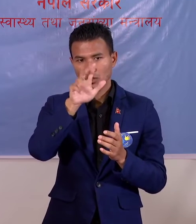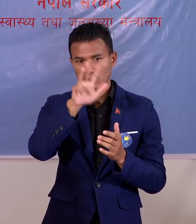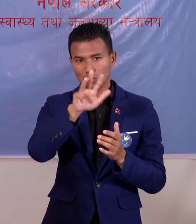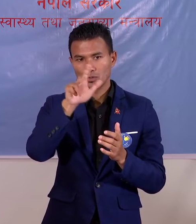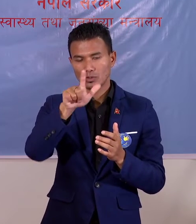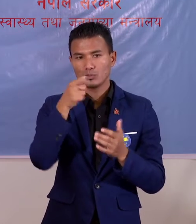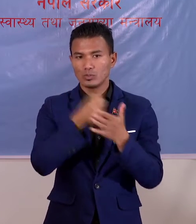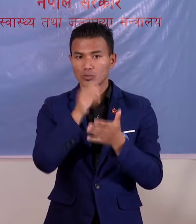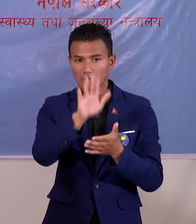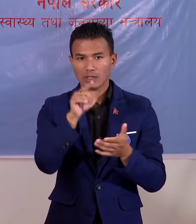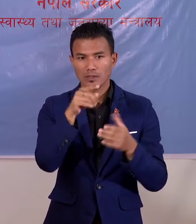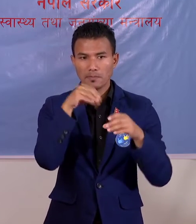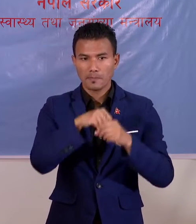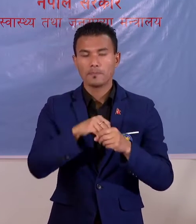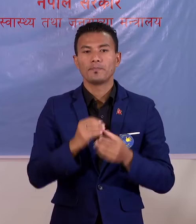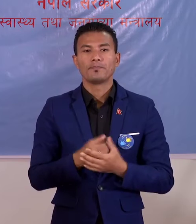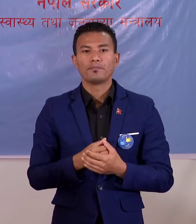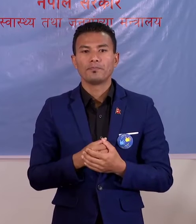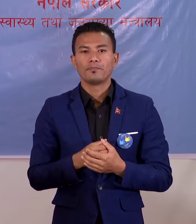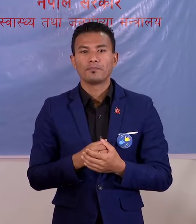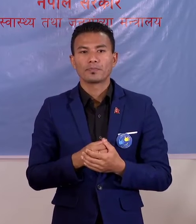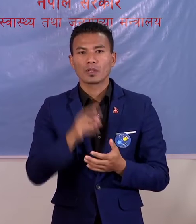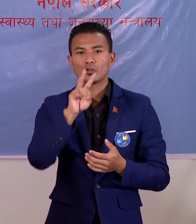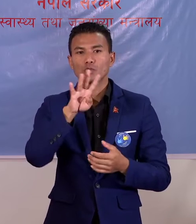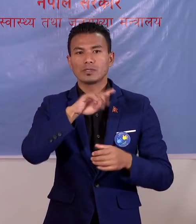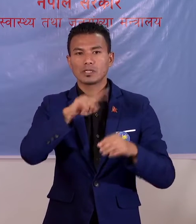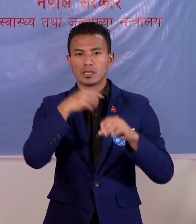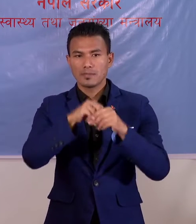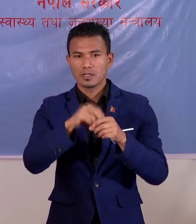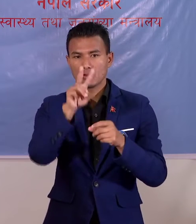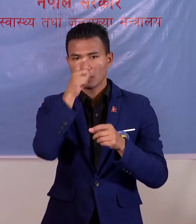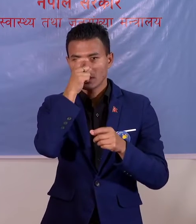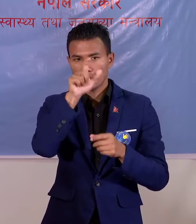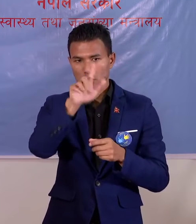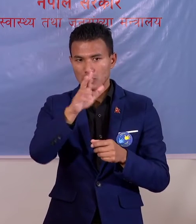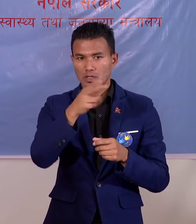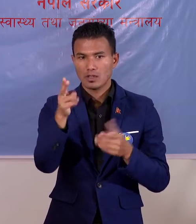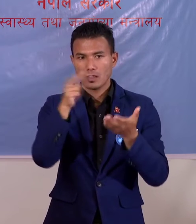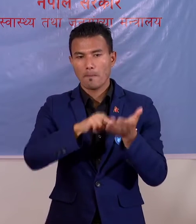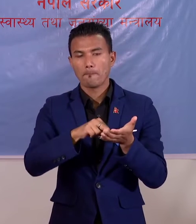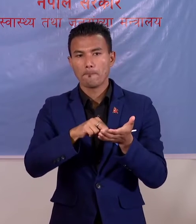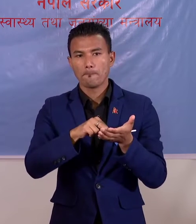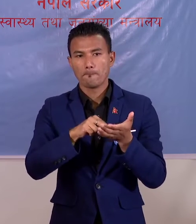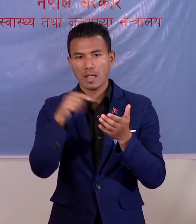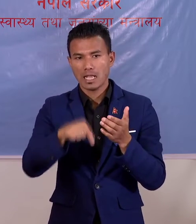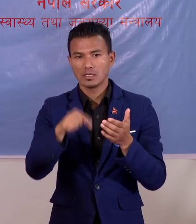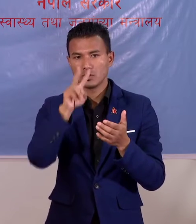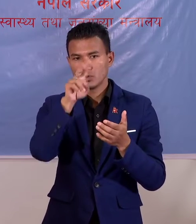33,797 पुगेको छ, जसमध्ये गत 24 घण्टामा 275 जना थप